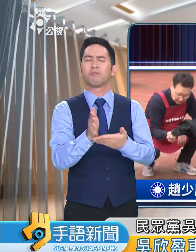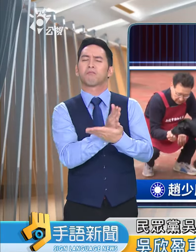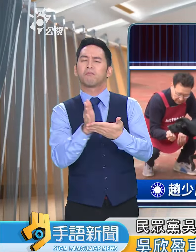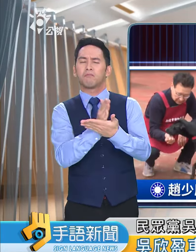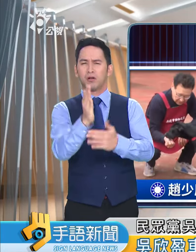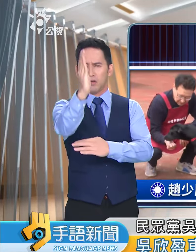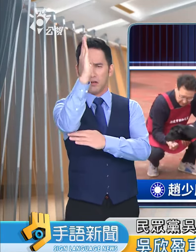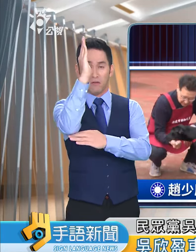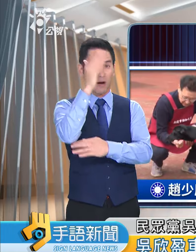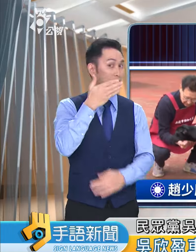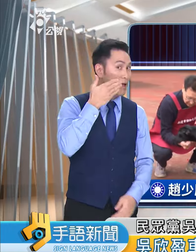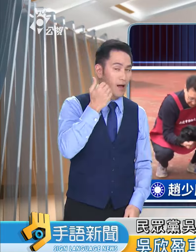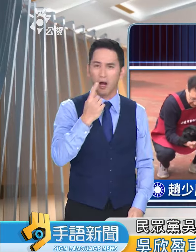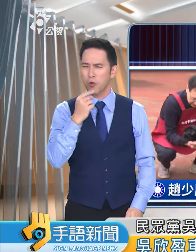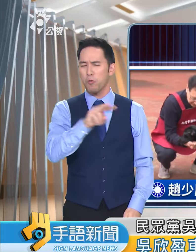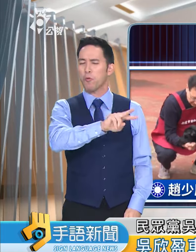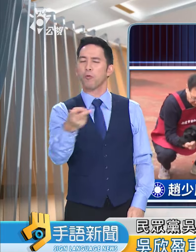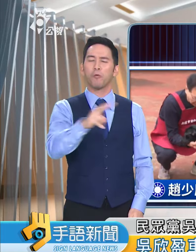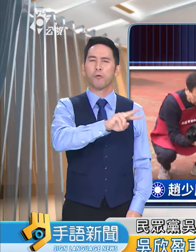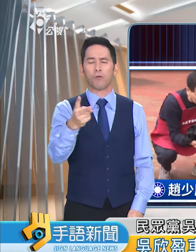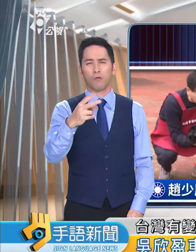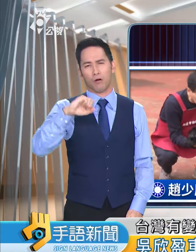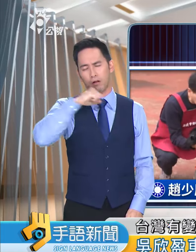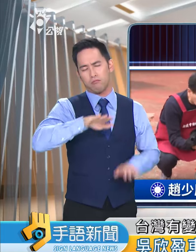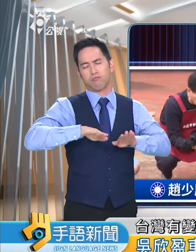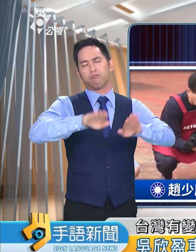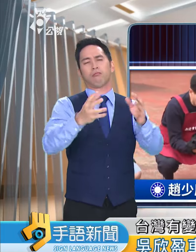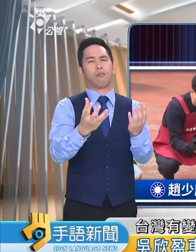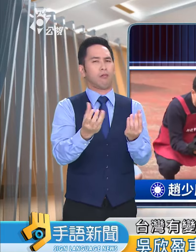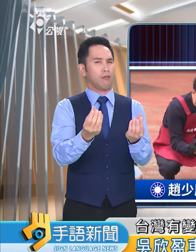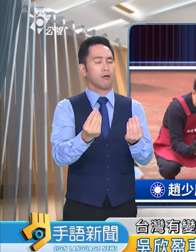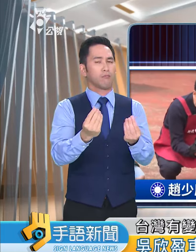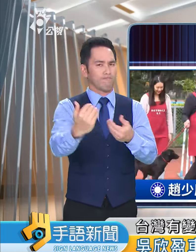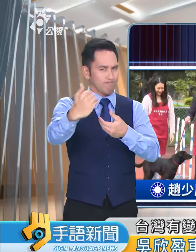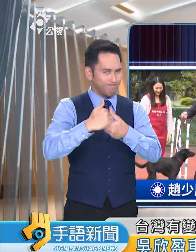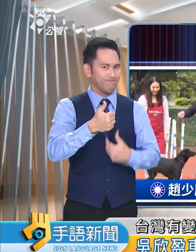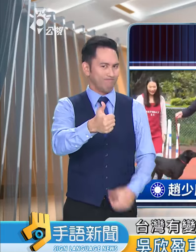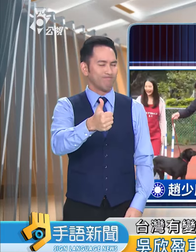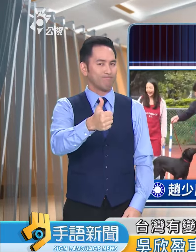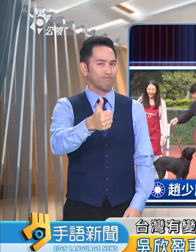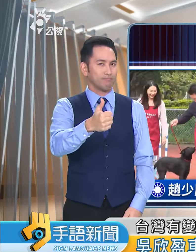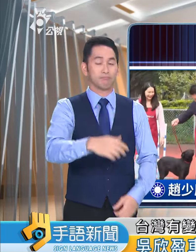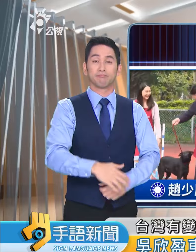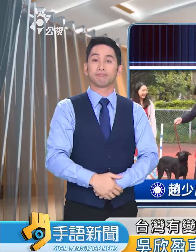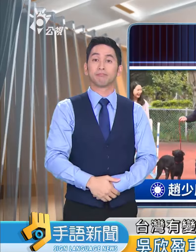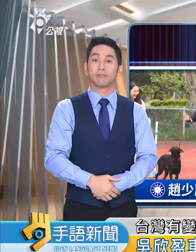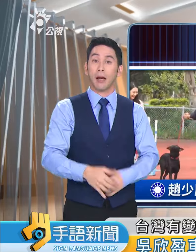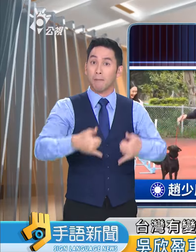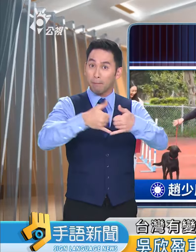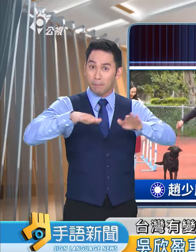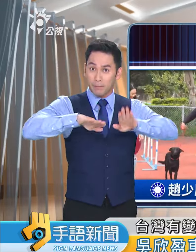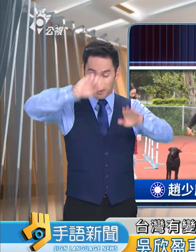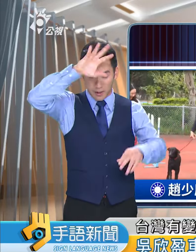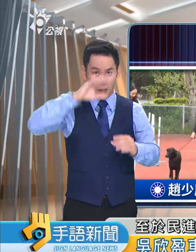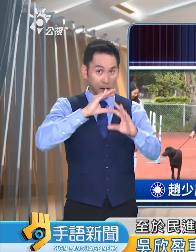反讽蓝绿执政，台湾有变更好吗？要选民票投白色。